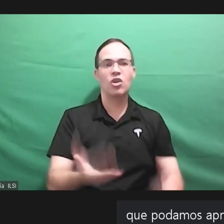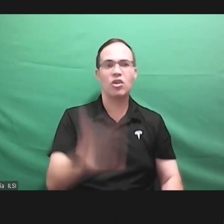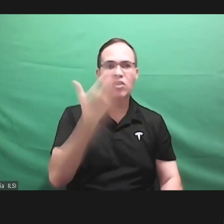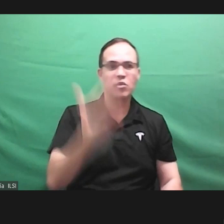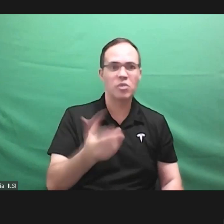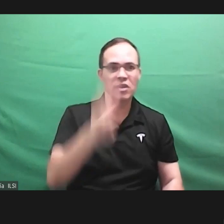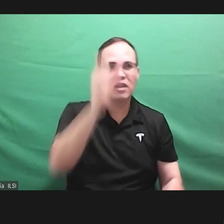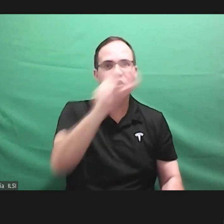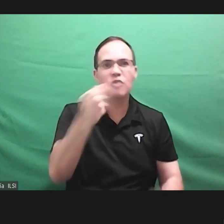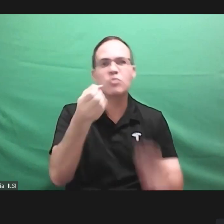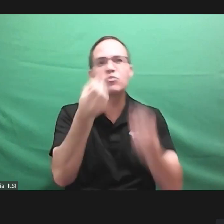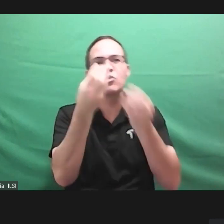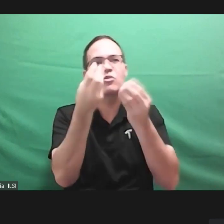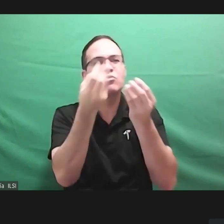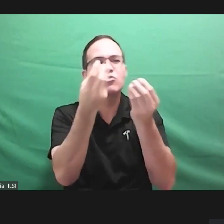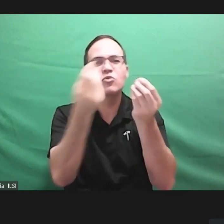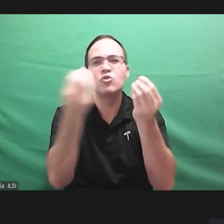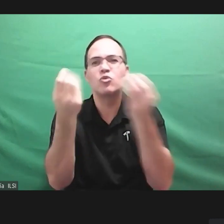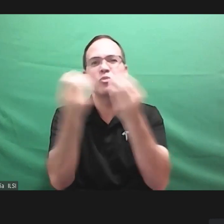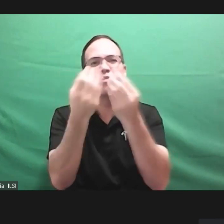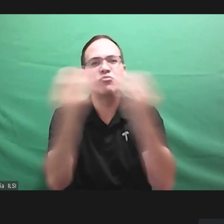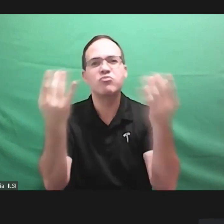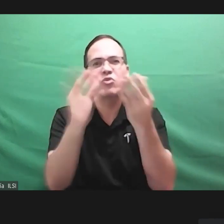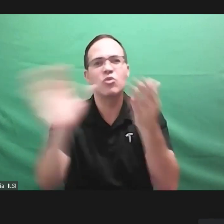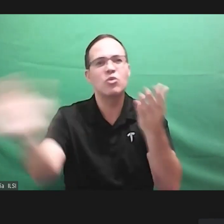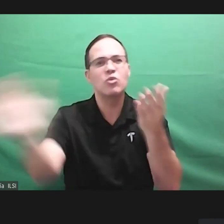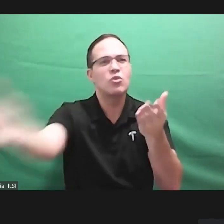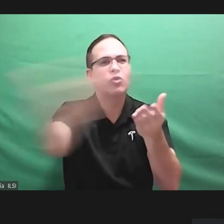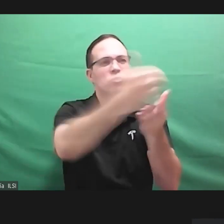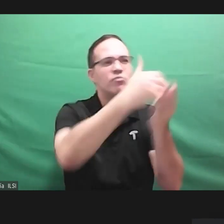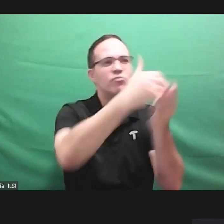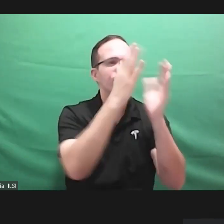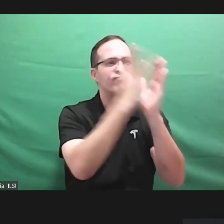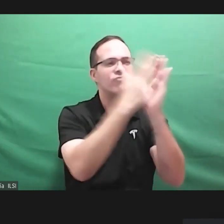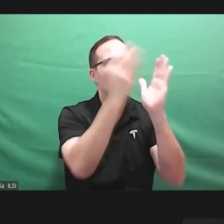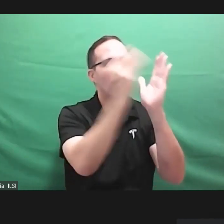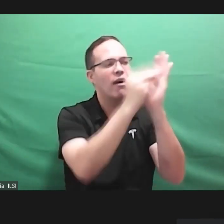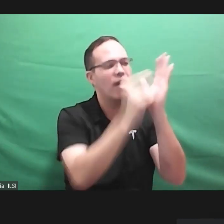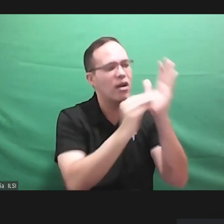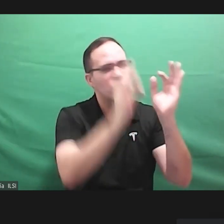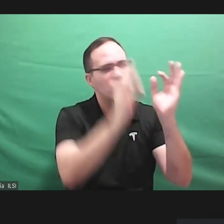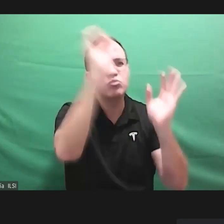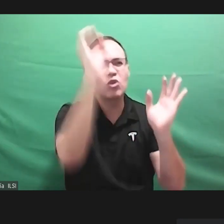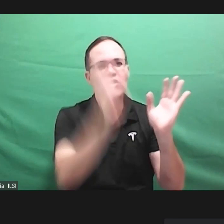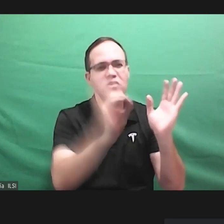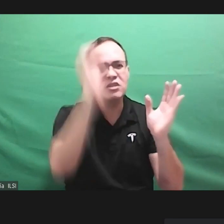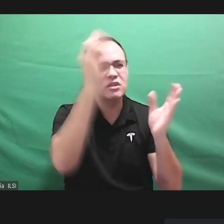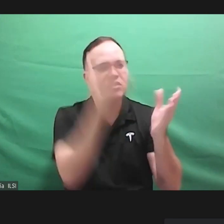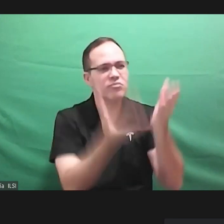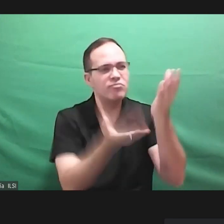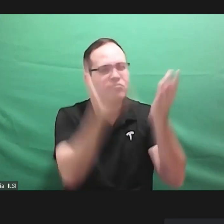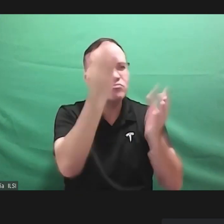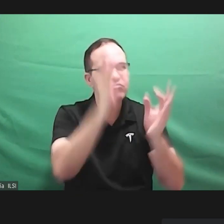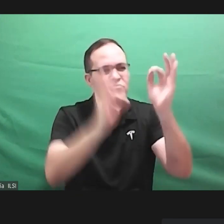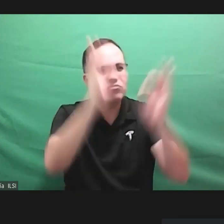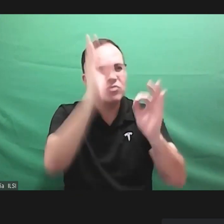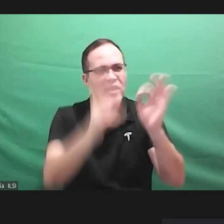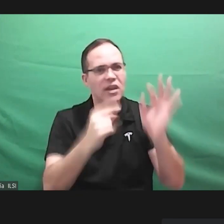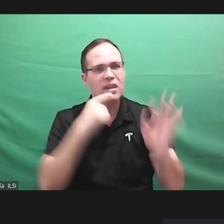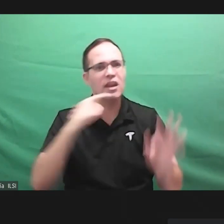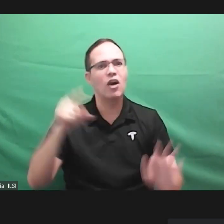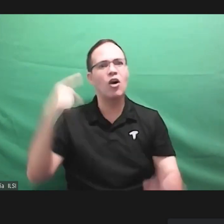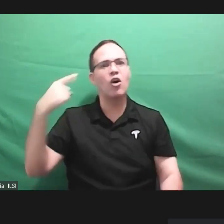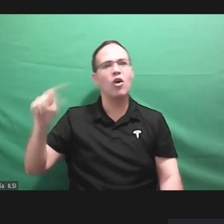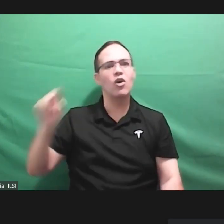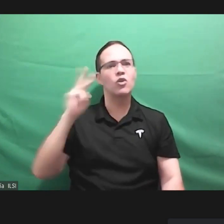panelistas van a poder hablar del tema y vamos a poder también conocer un poco más sobre las preguntas del Grupo de Washington y cómo es